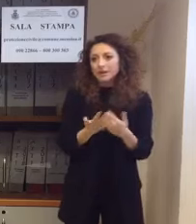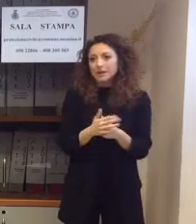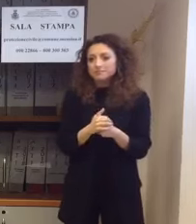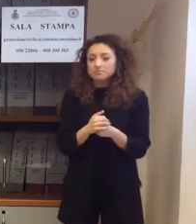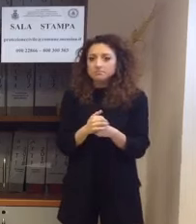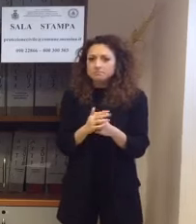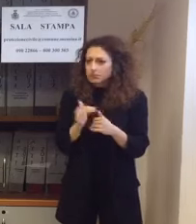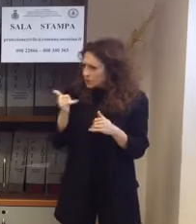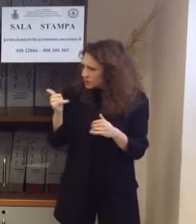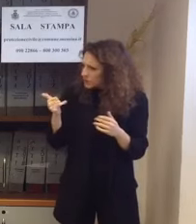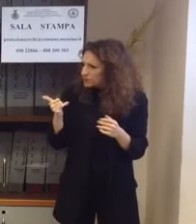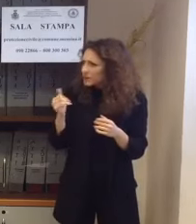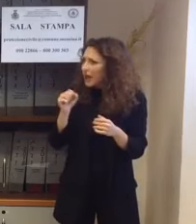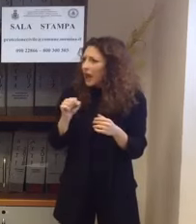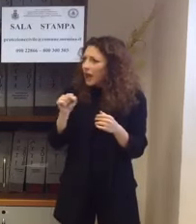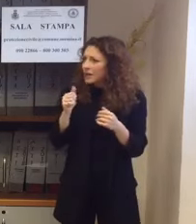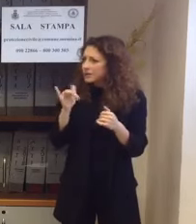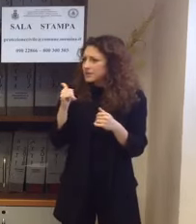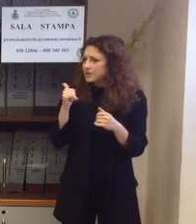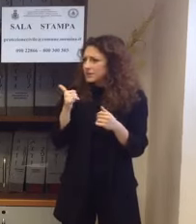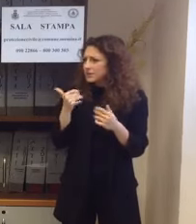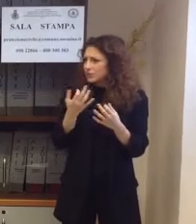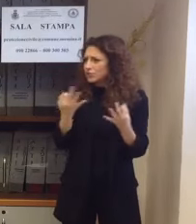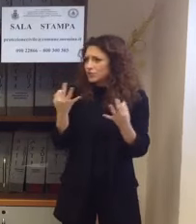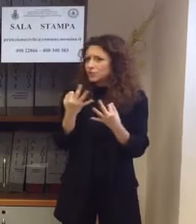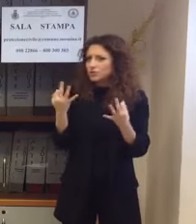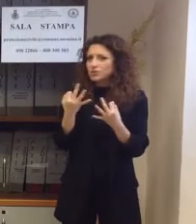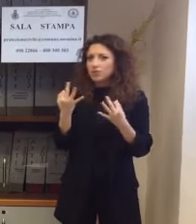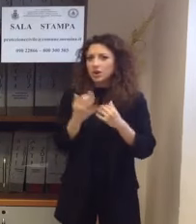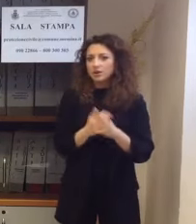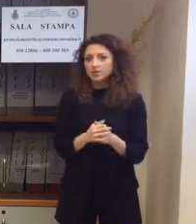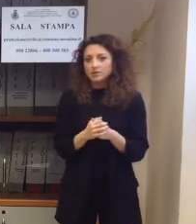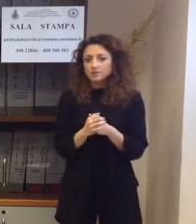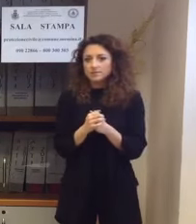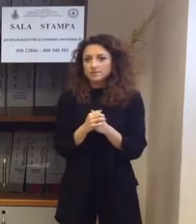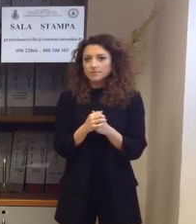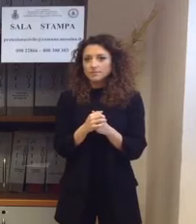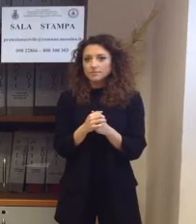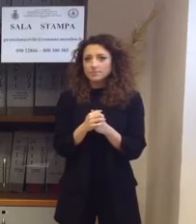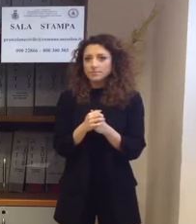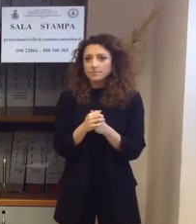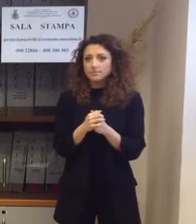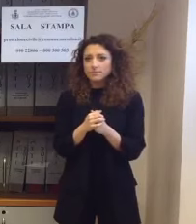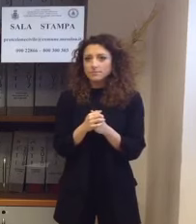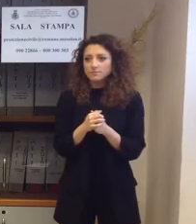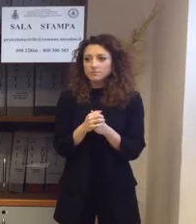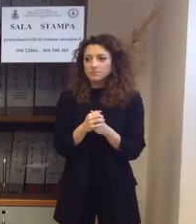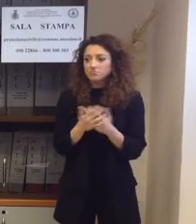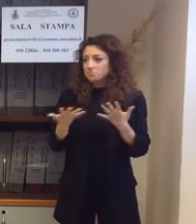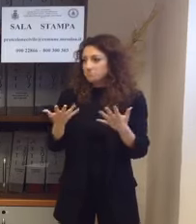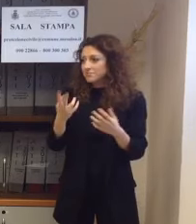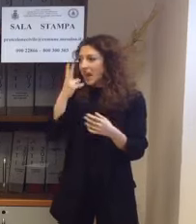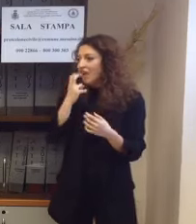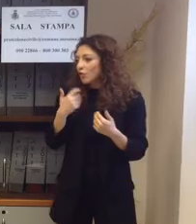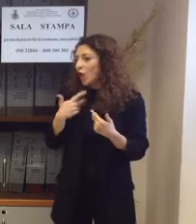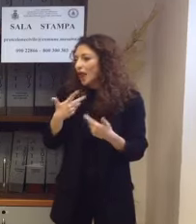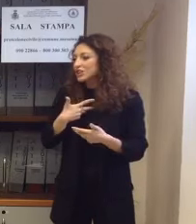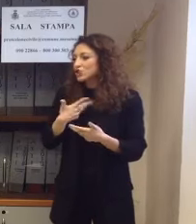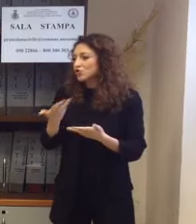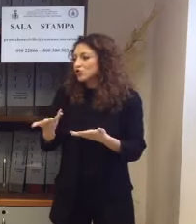certo, assolutamente sì, io me ne prendo io la responsabilità, tanto gli avvocati ce l'ho a cottimo,